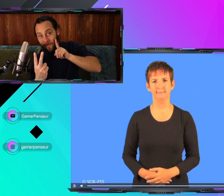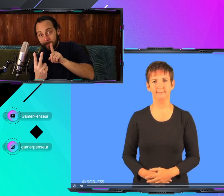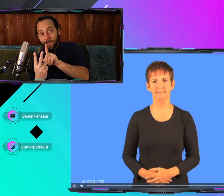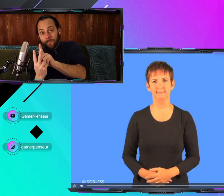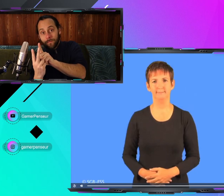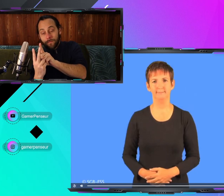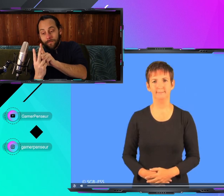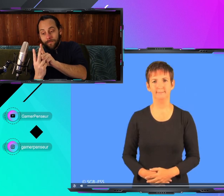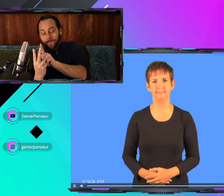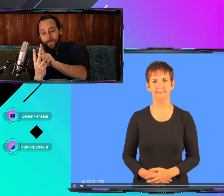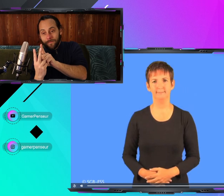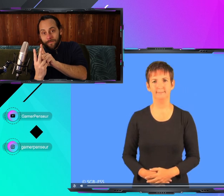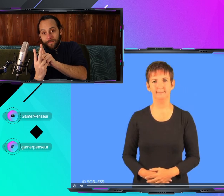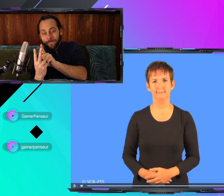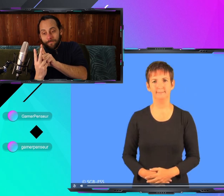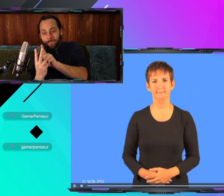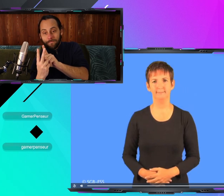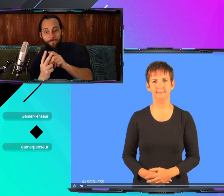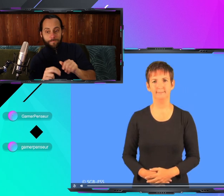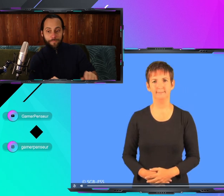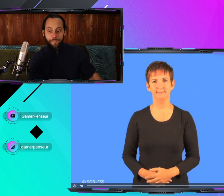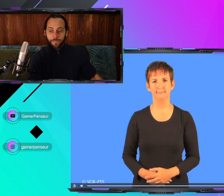personnes.